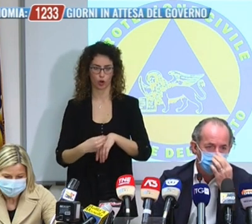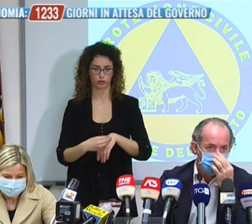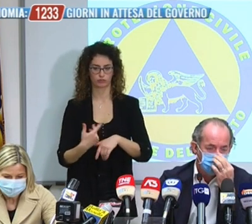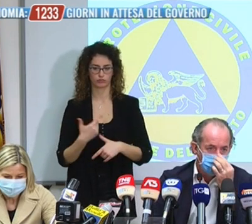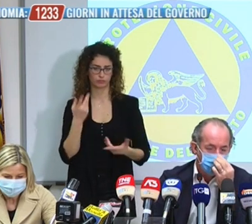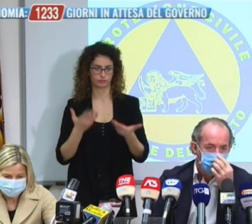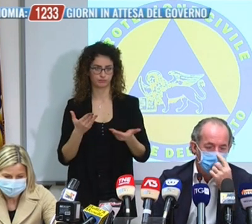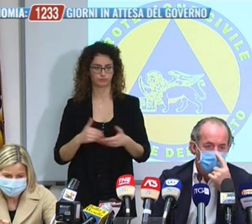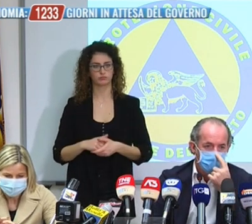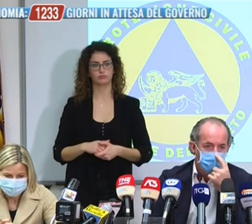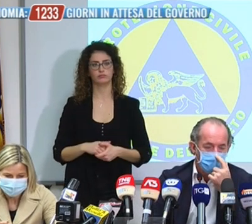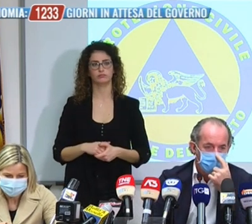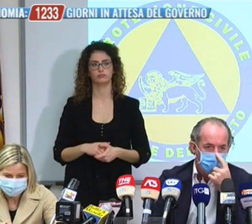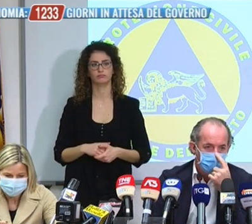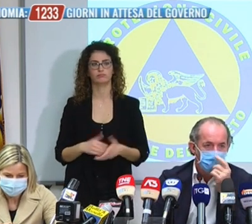pesano.